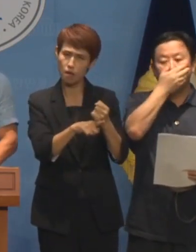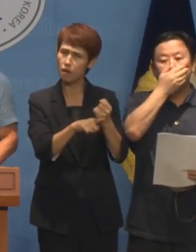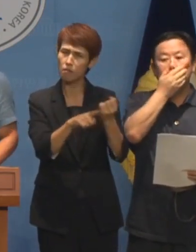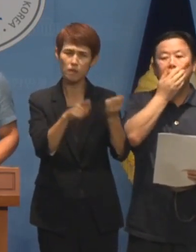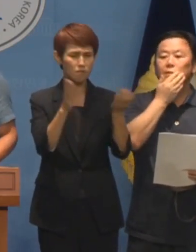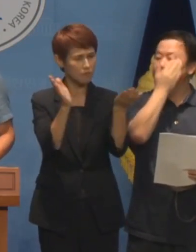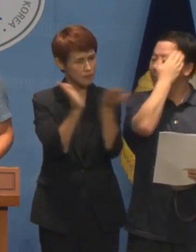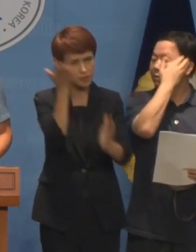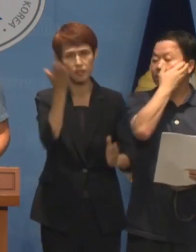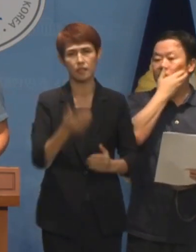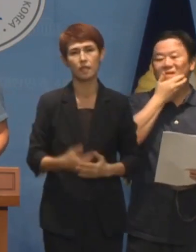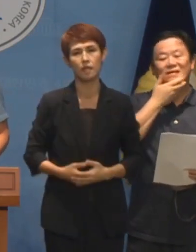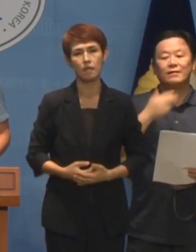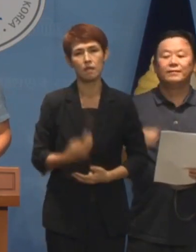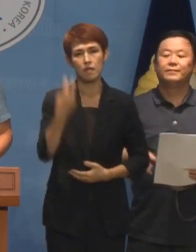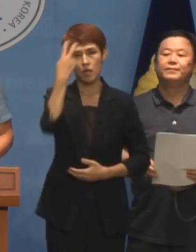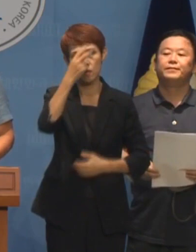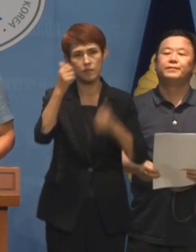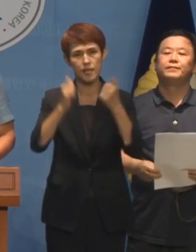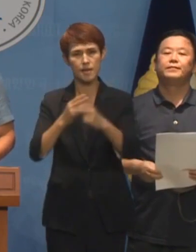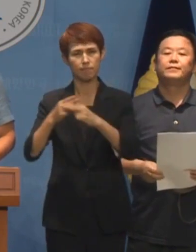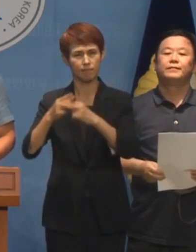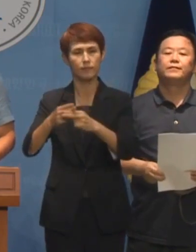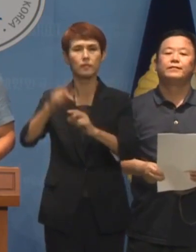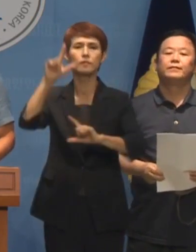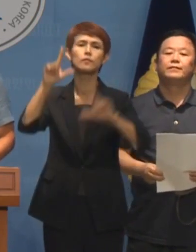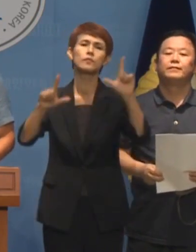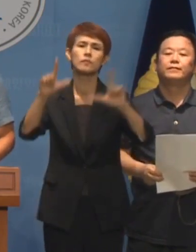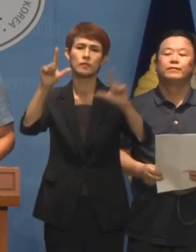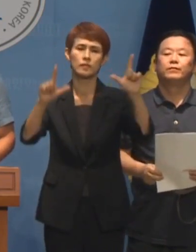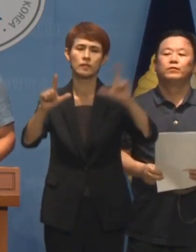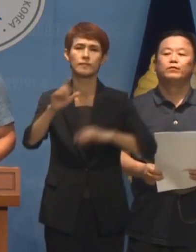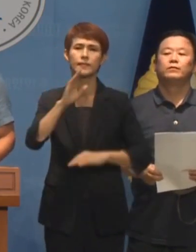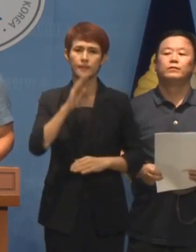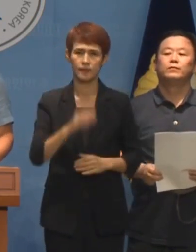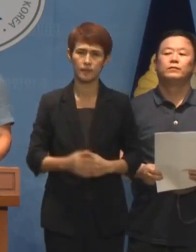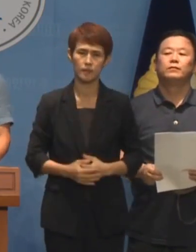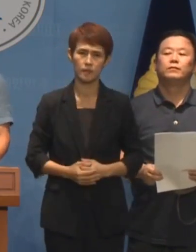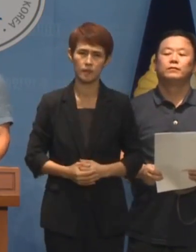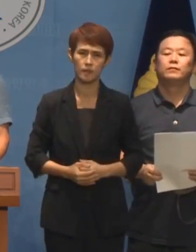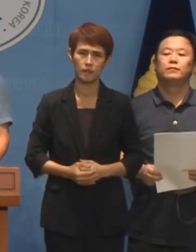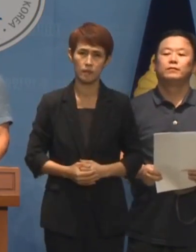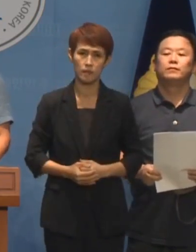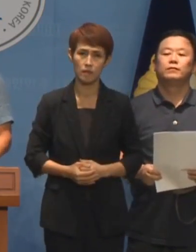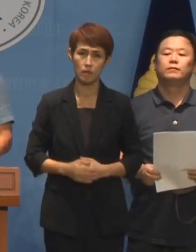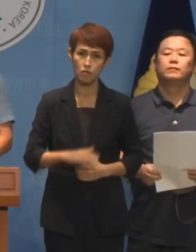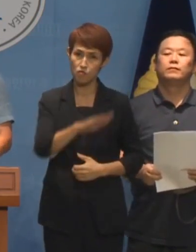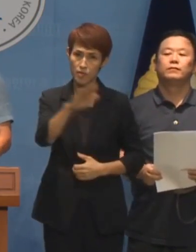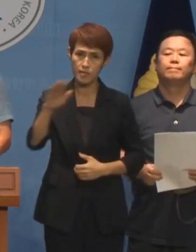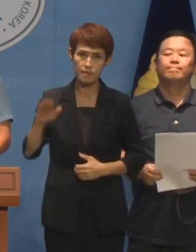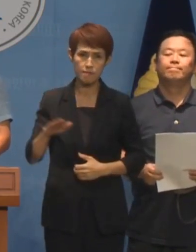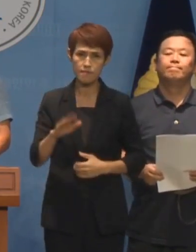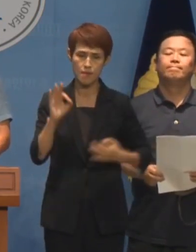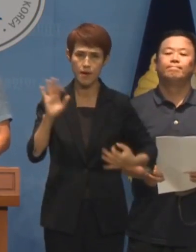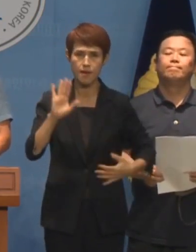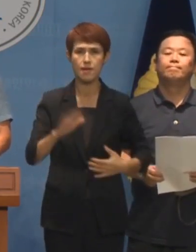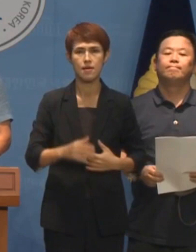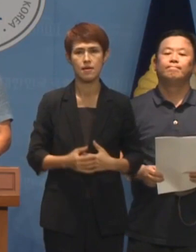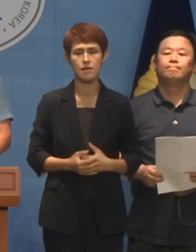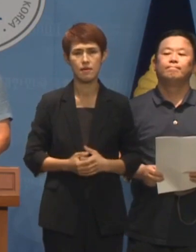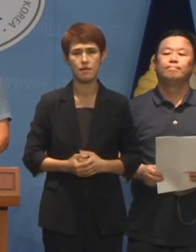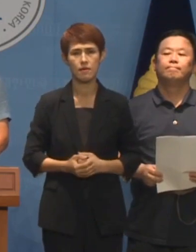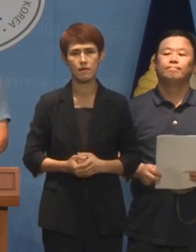이것은 바로 검찰 독재를 단적으로 보여주는 사례라고 생각하고 저희들 단호하게 맞서고 이